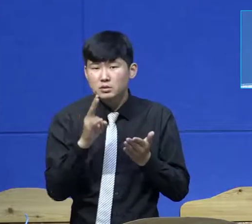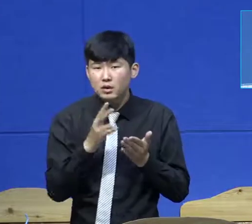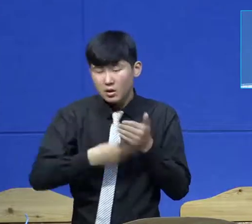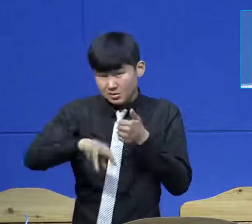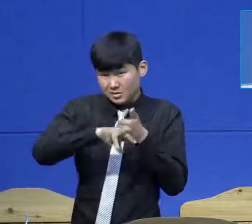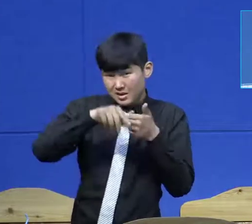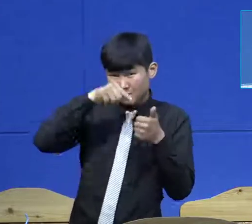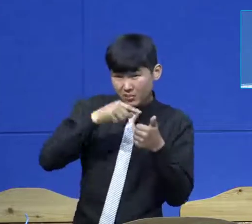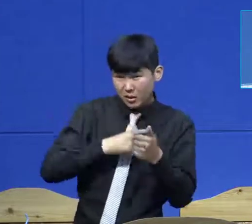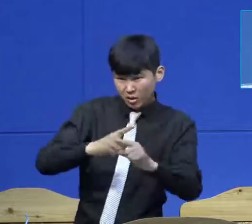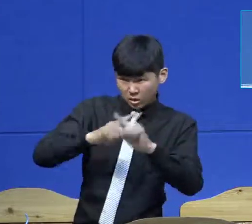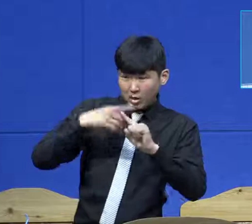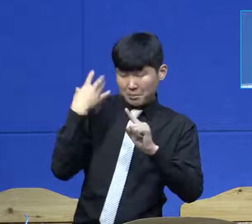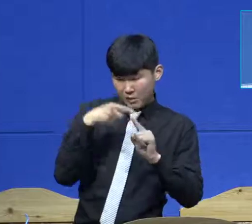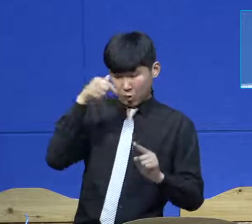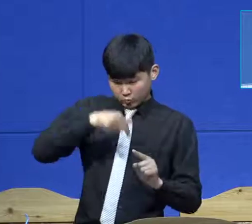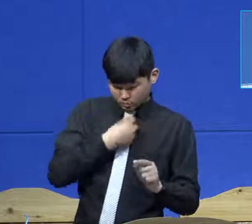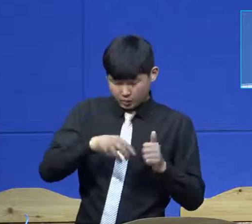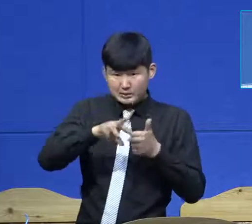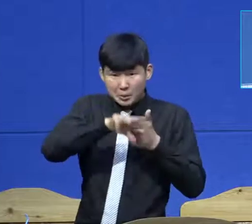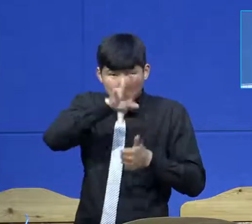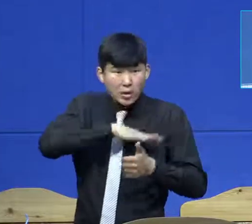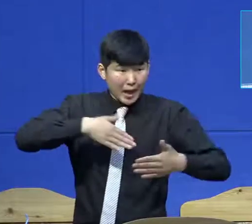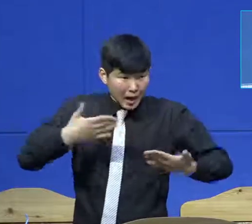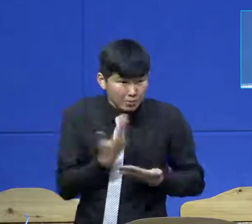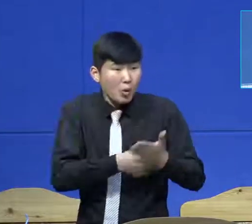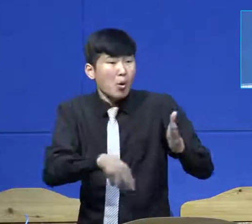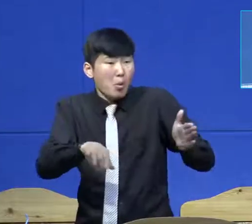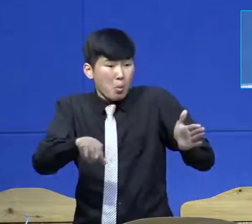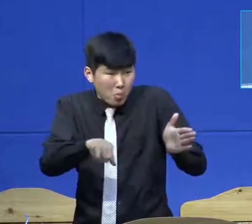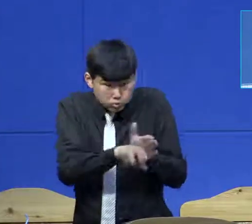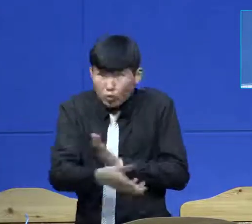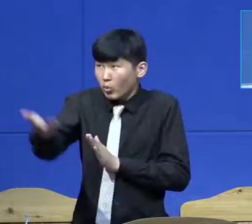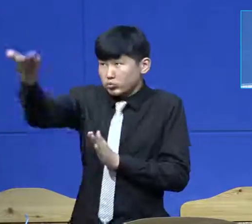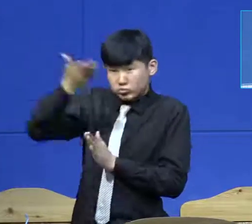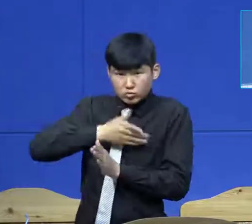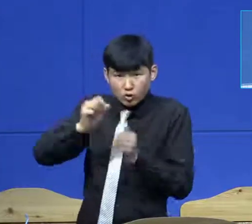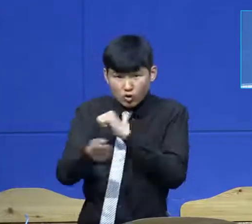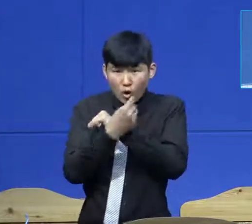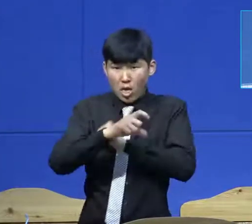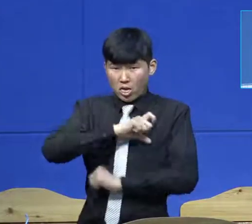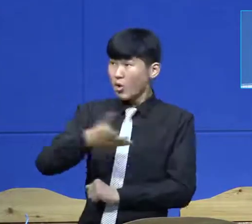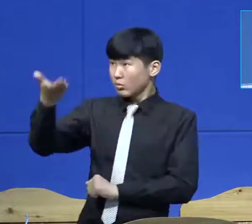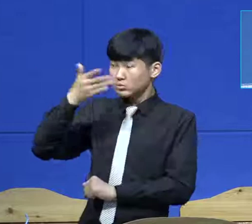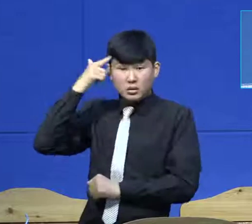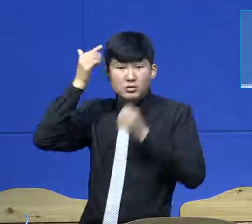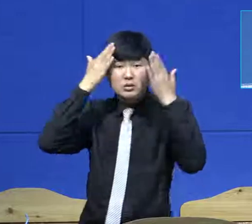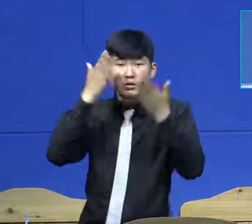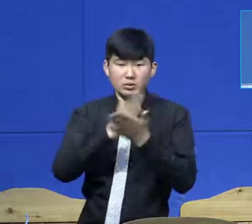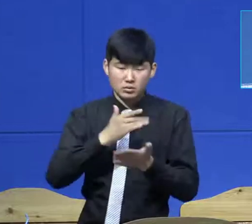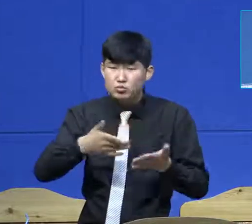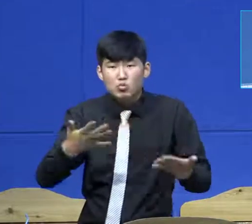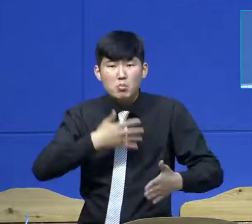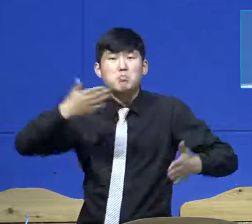Сайн мэдээг эсэргүүцэж байсан өөрөө одоо сайн мэдээний төлөө амьдрах боломж олцсонд нь ийм онцгой эрхийг өгсөнд талархаж байгаа. Баярлсан